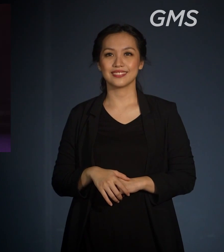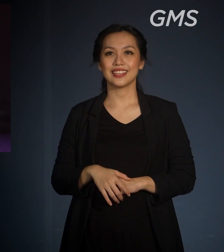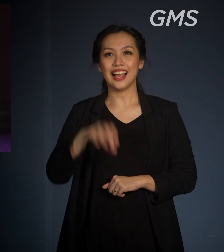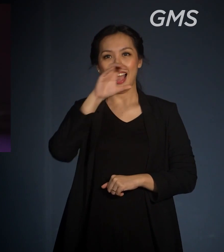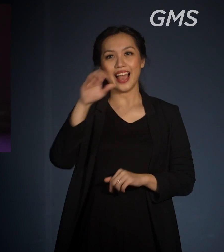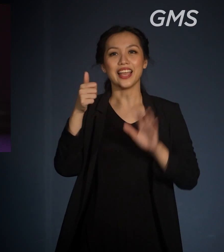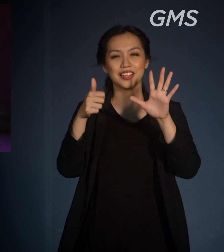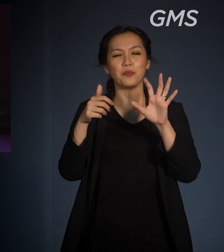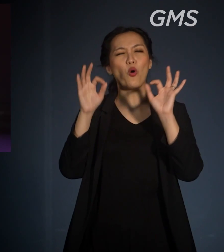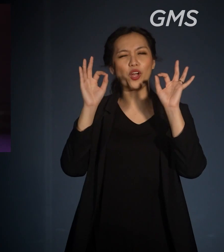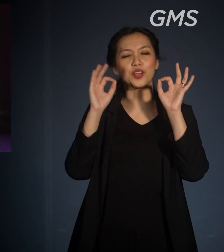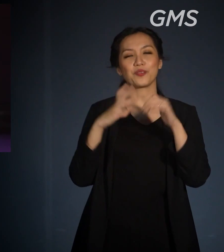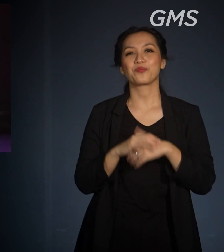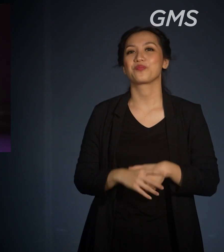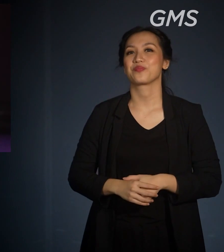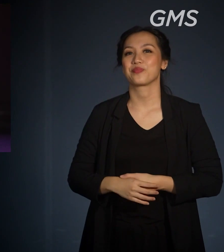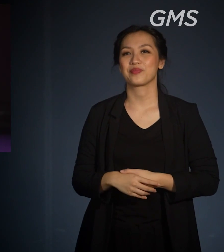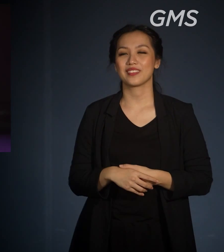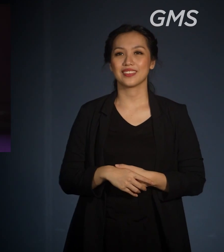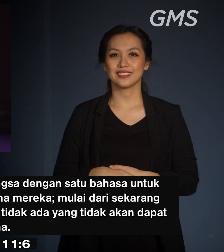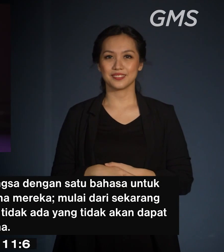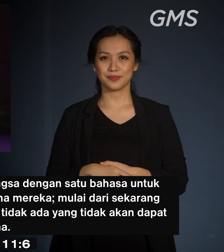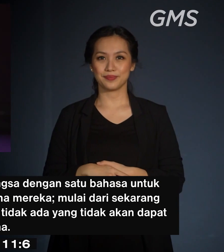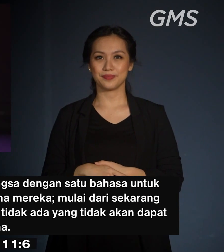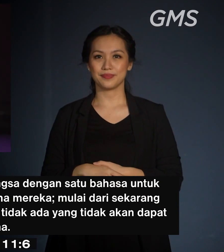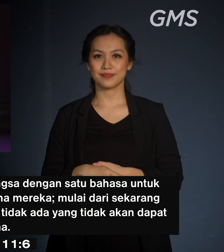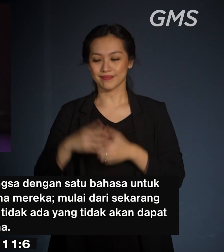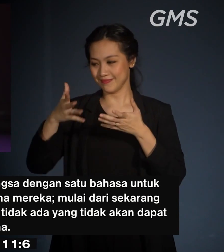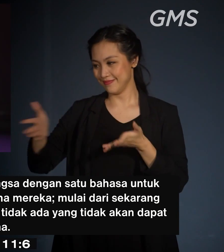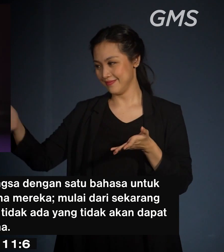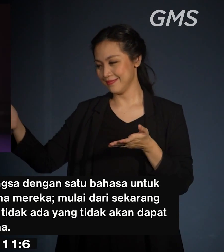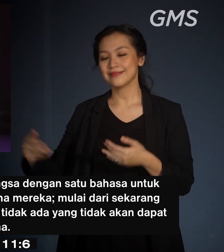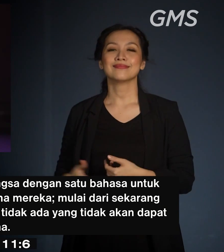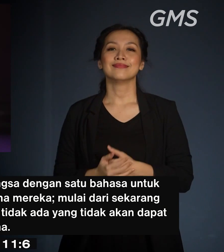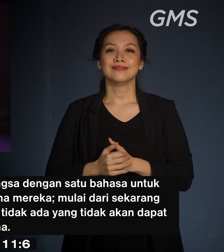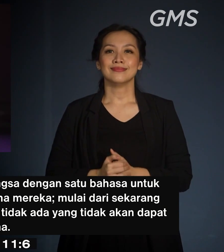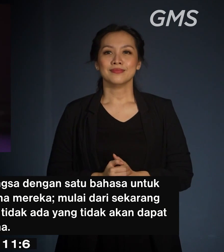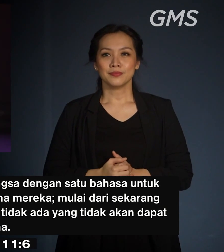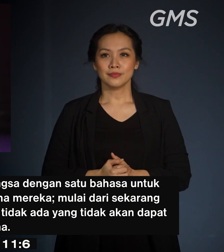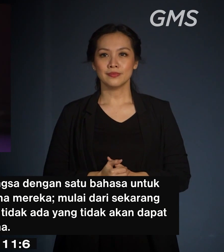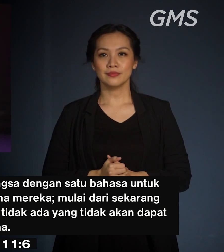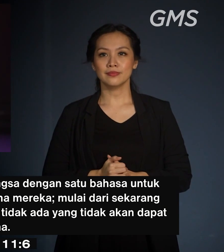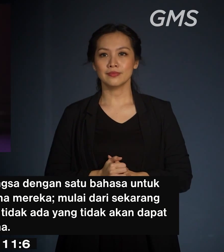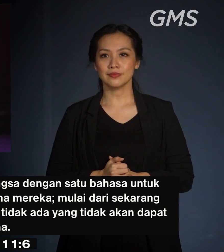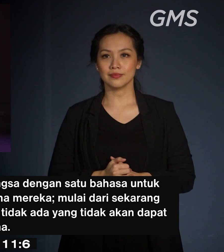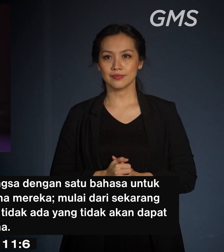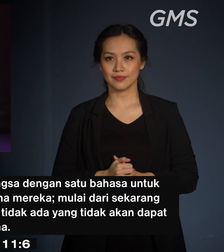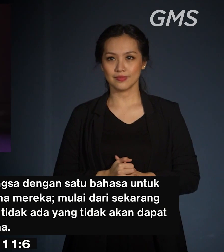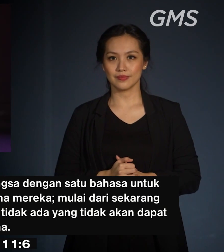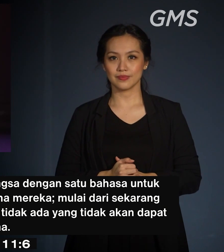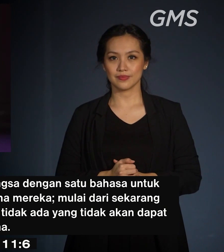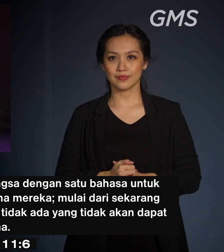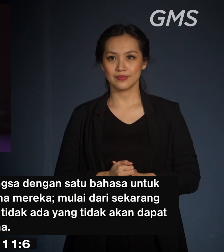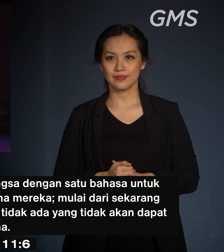6 ya, boleh, 6. Dan ia berfirman, perhatikan, mereka ini satu bangsa